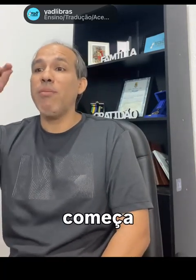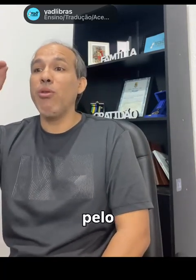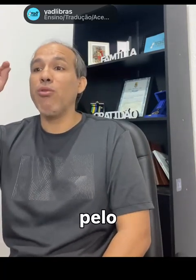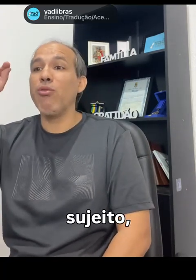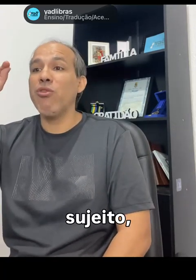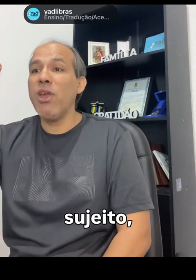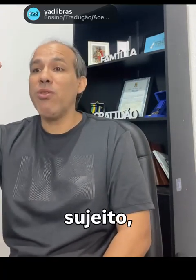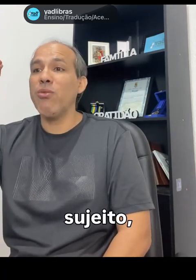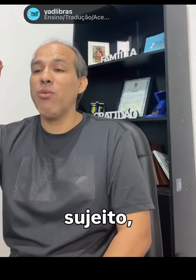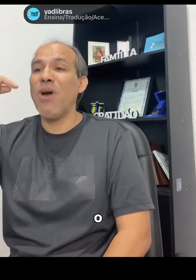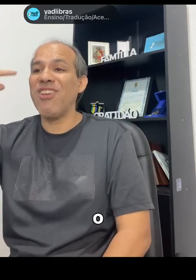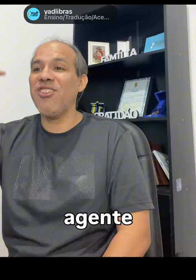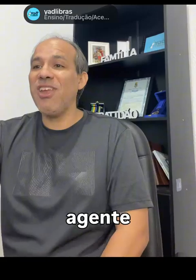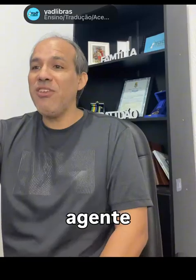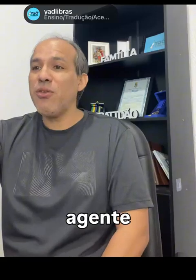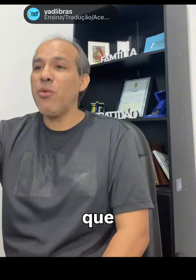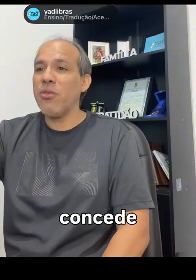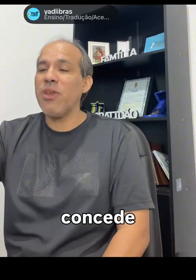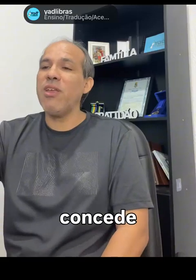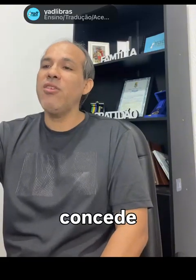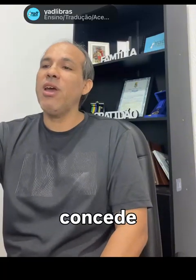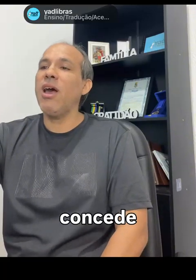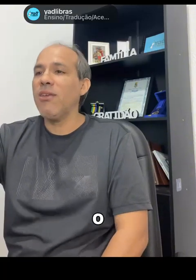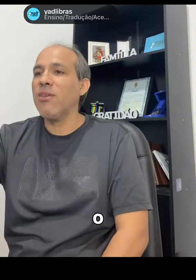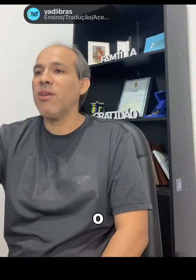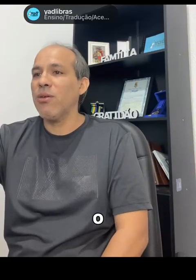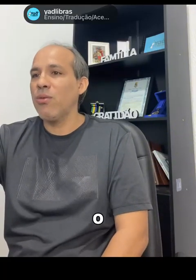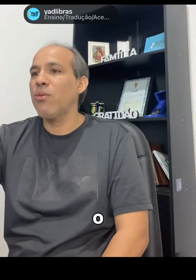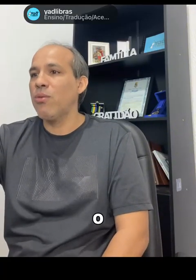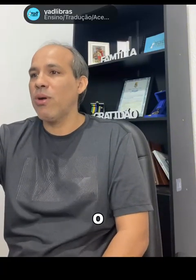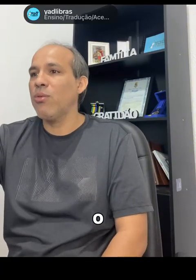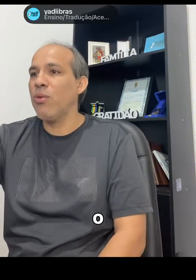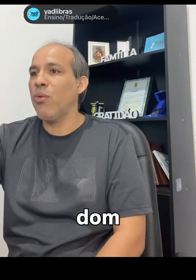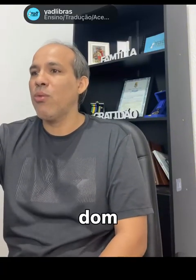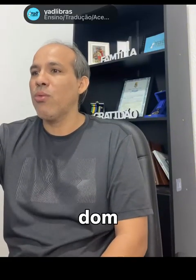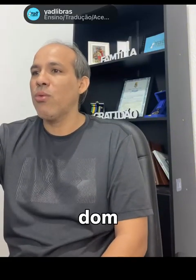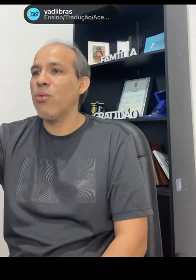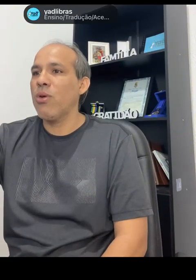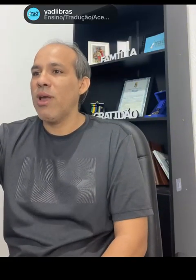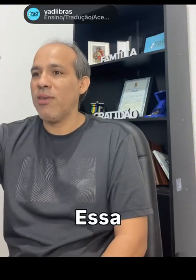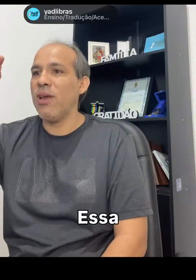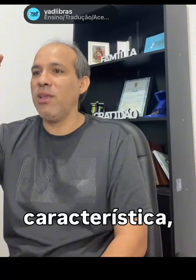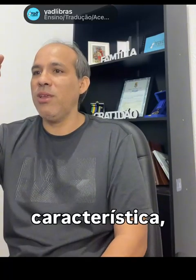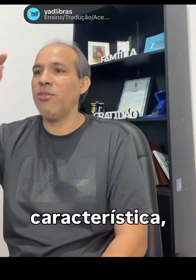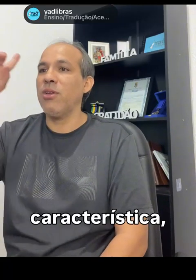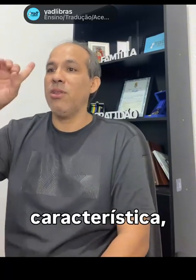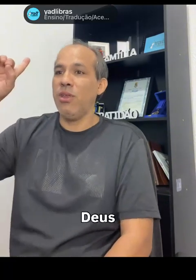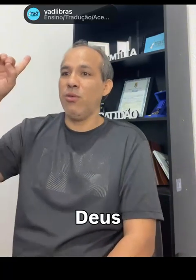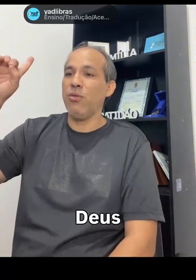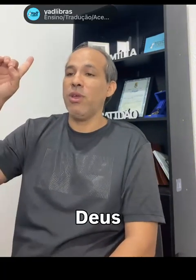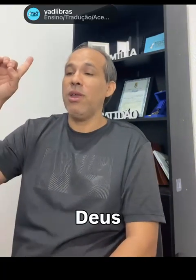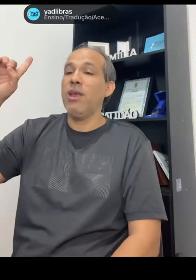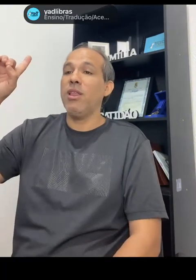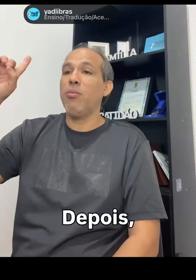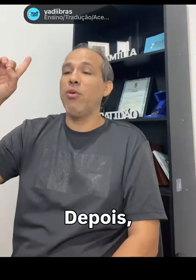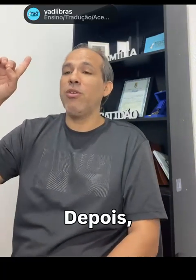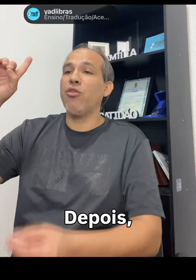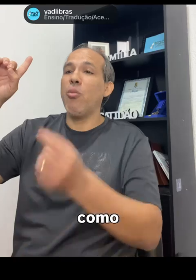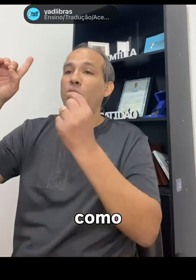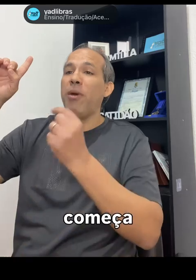pelo sujeito, o agente que concede o dom, essa característica, Deus. Depois, como começa